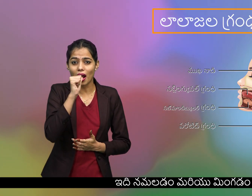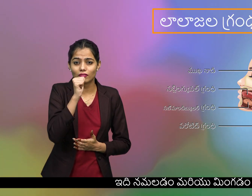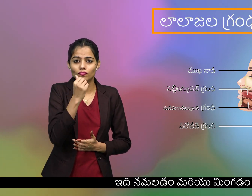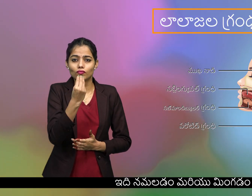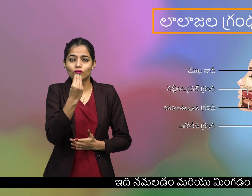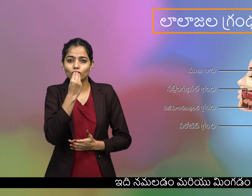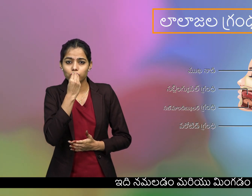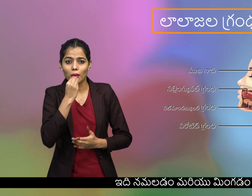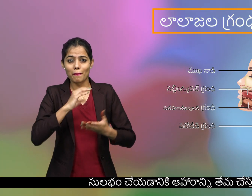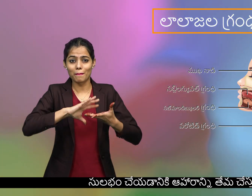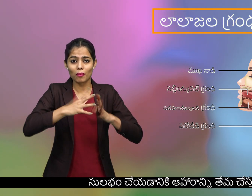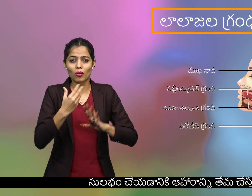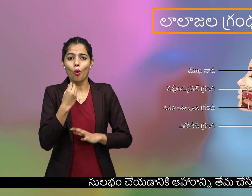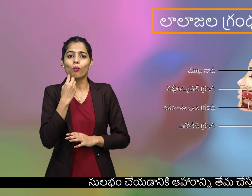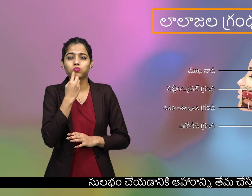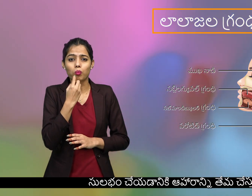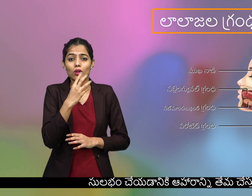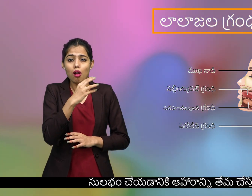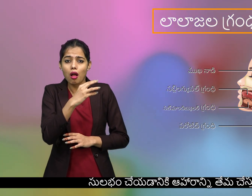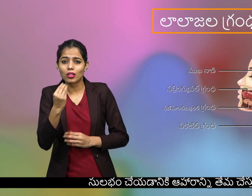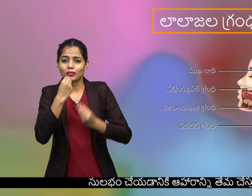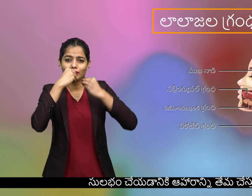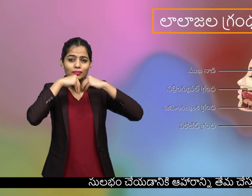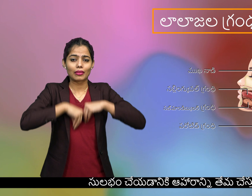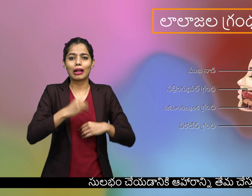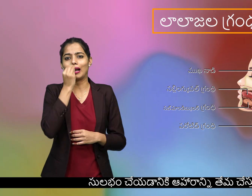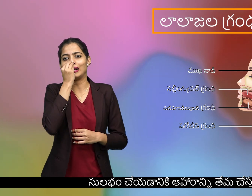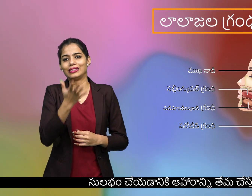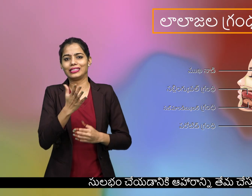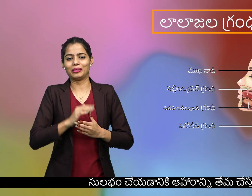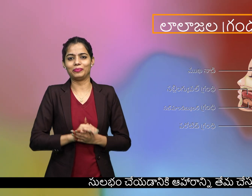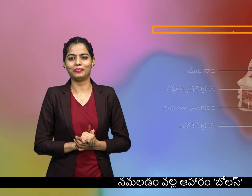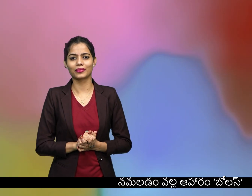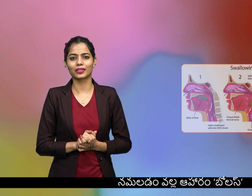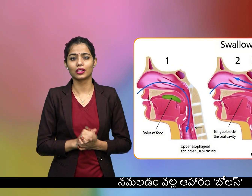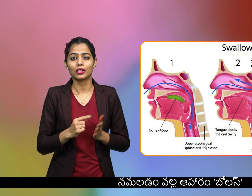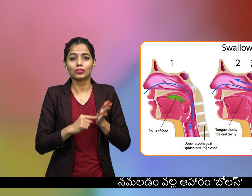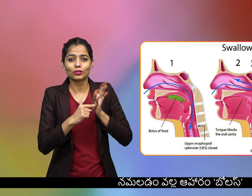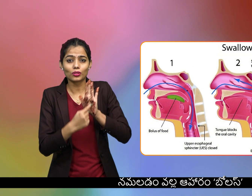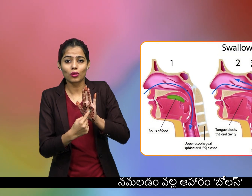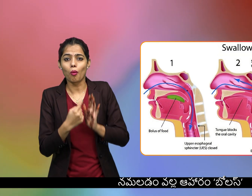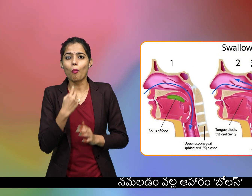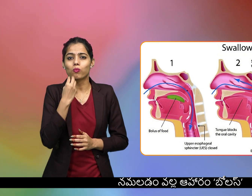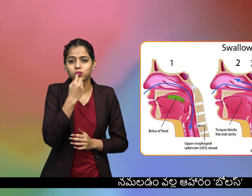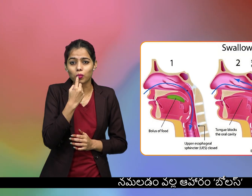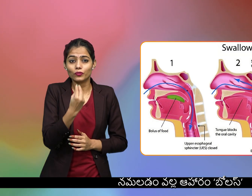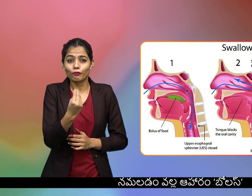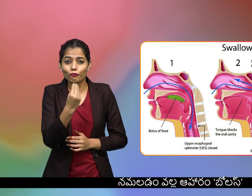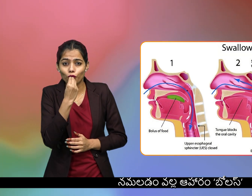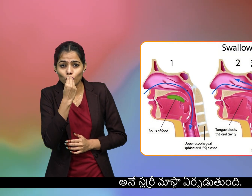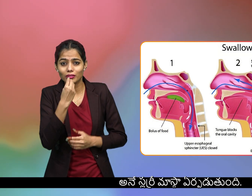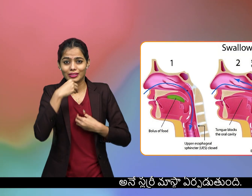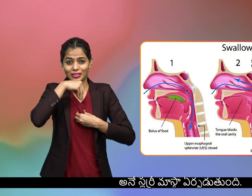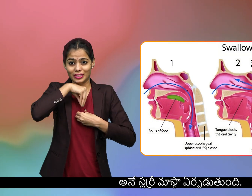ఇది నమలడం మరియు మింగడం సులభం చేయడానికి ఆహారాన్ని తేమ చేస్తుంది. నమలడం వల్ల ఆహారం